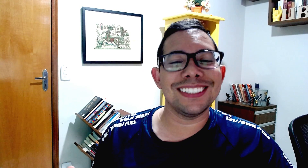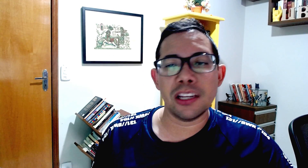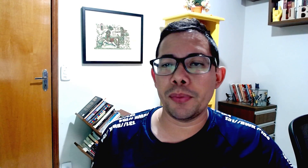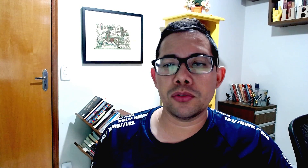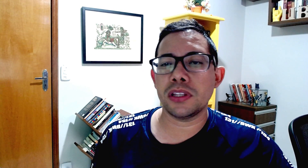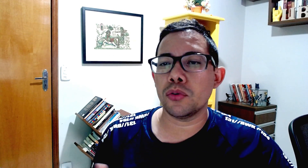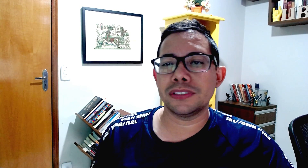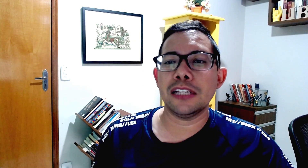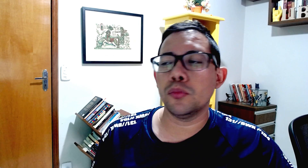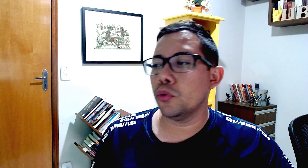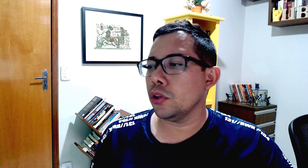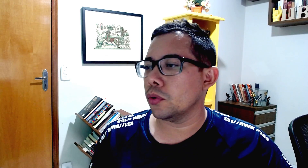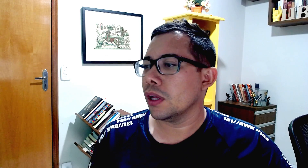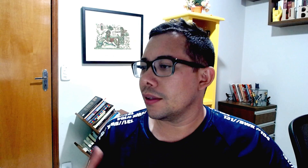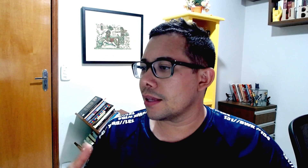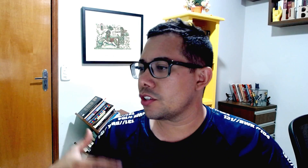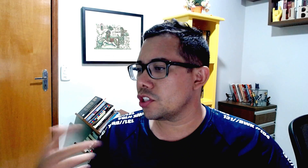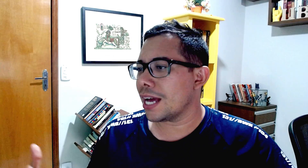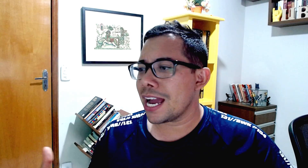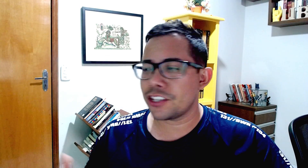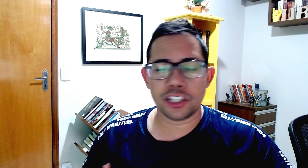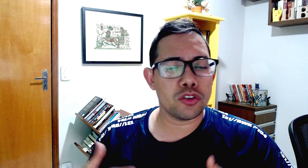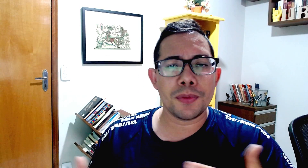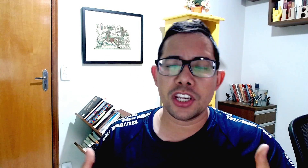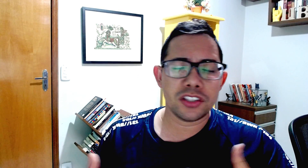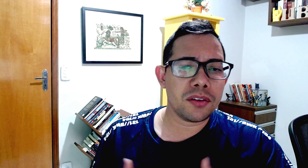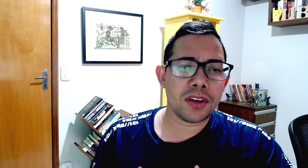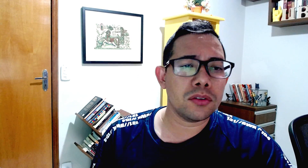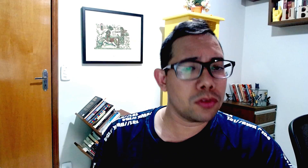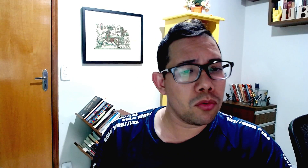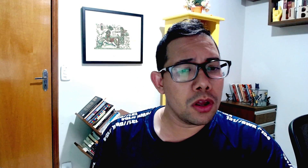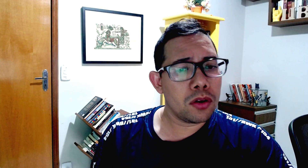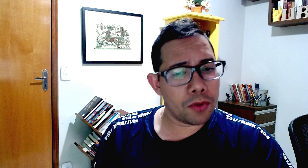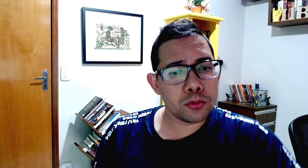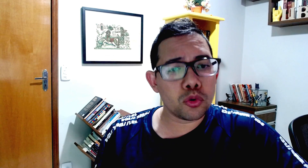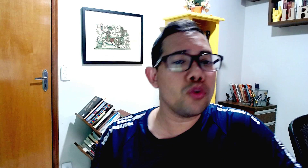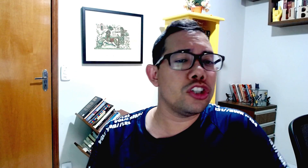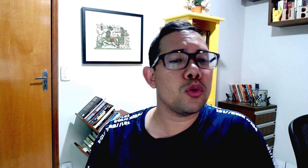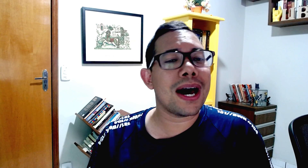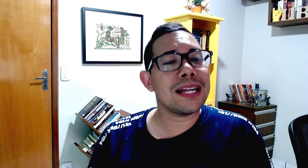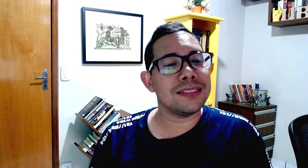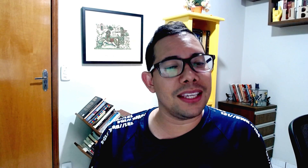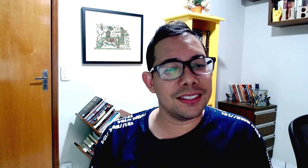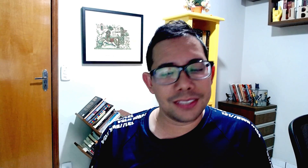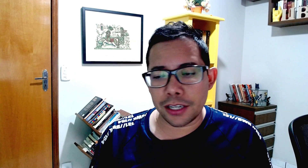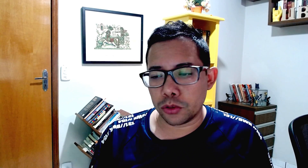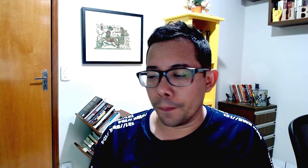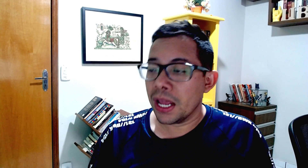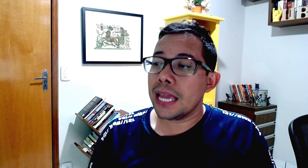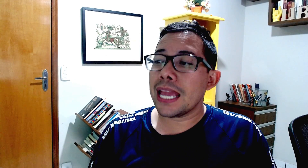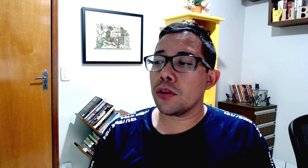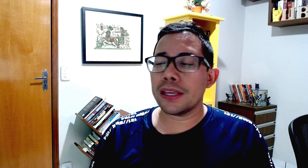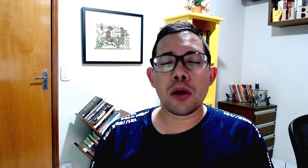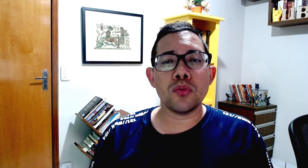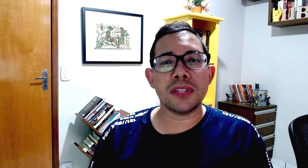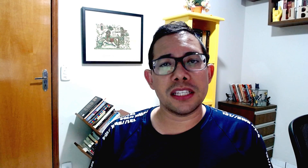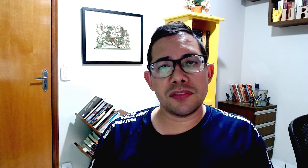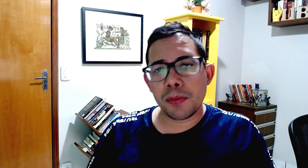né? O pessoal tem gostado muito dessa didática, de como a gente tem feito. Então, vamos continuar assim, certo? E aí, o que que acontece? Vai